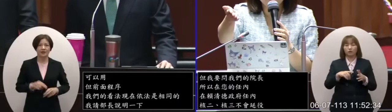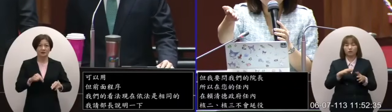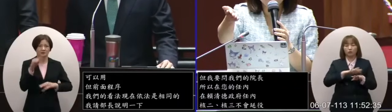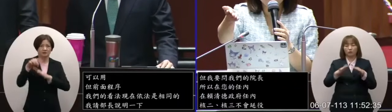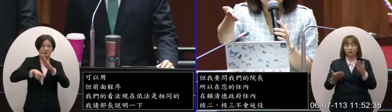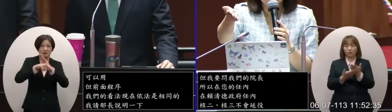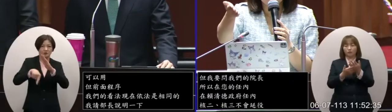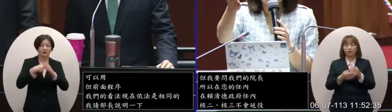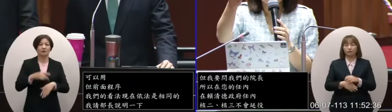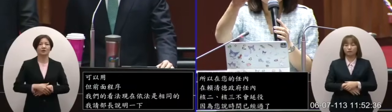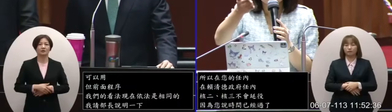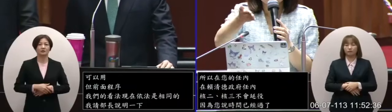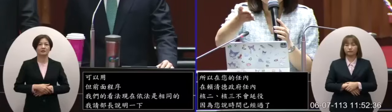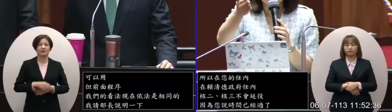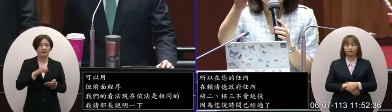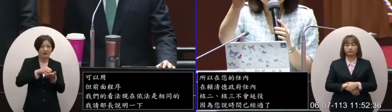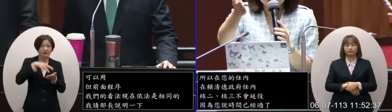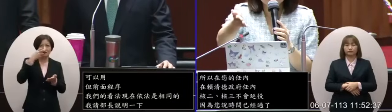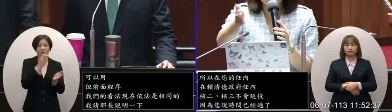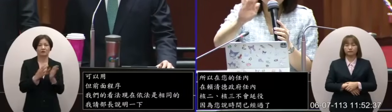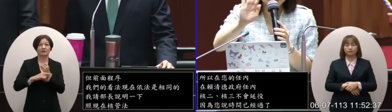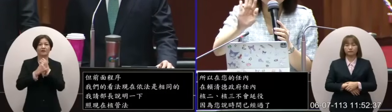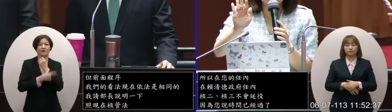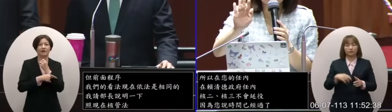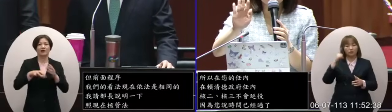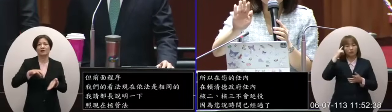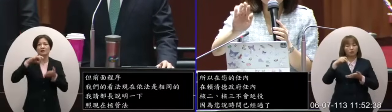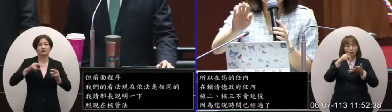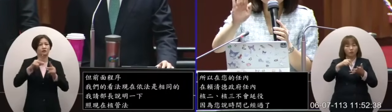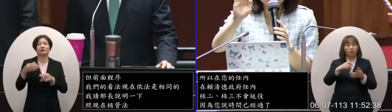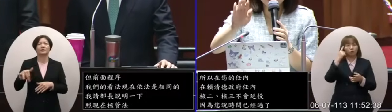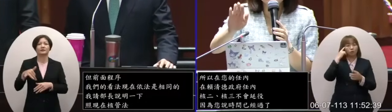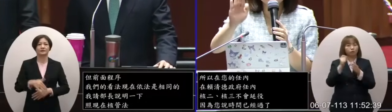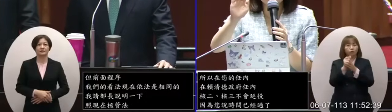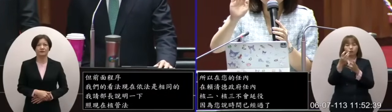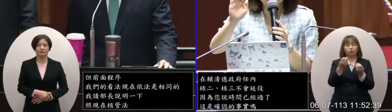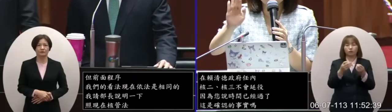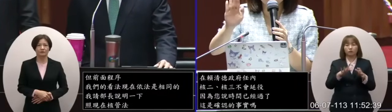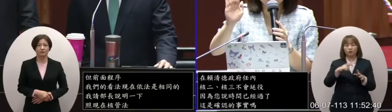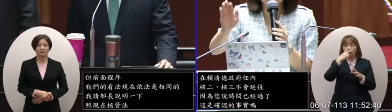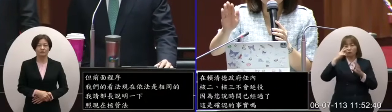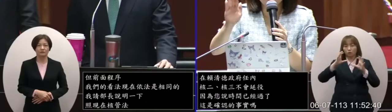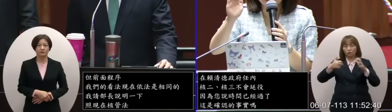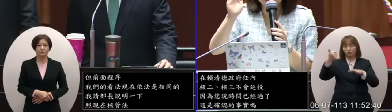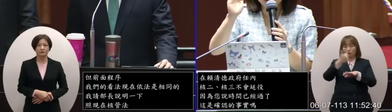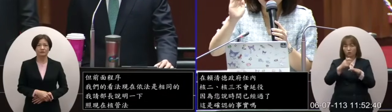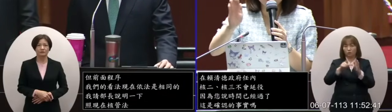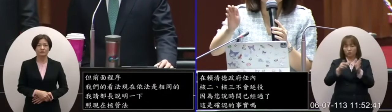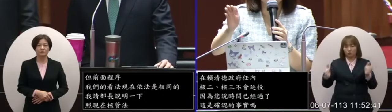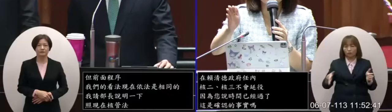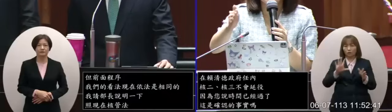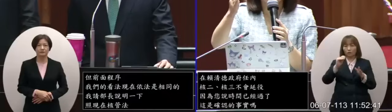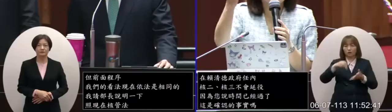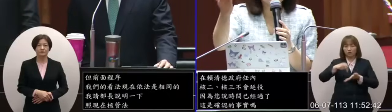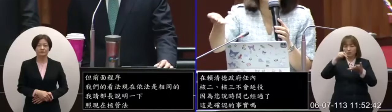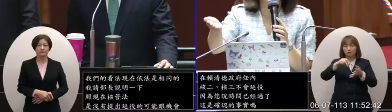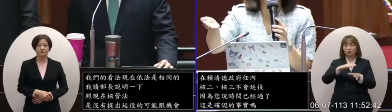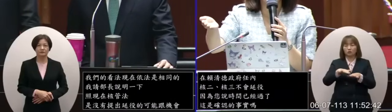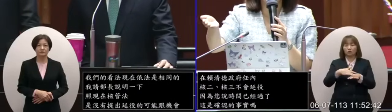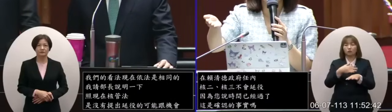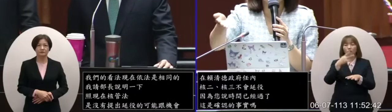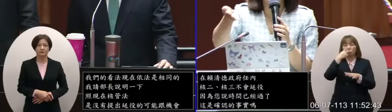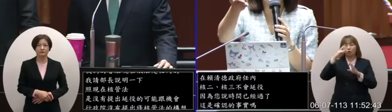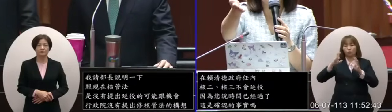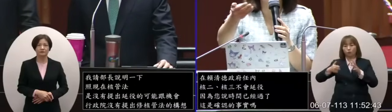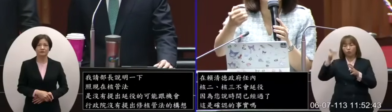院没有提出修核管法的构想。 您没有提出这个构想，那在赖清德总统任内会有提出这样？不要讲赖